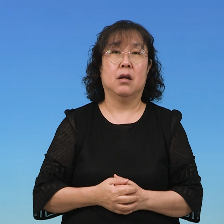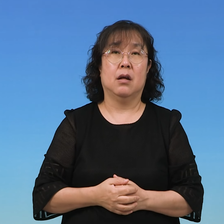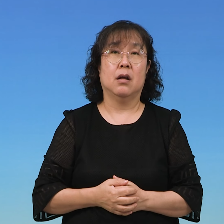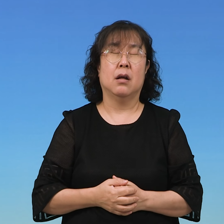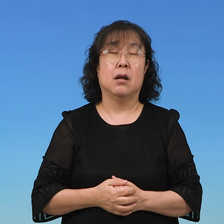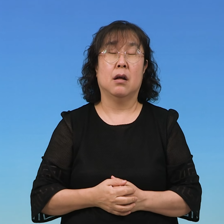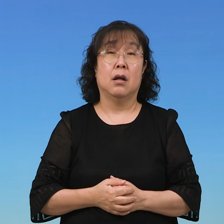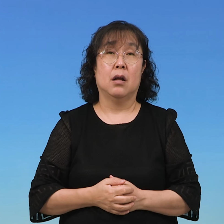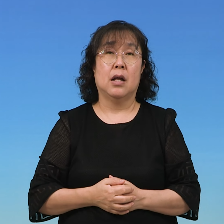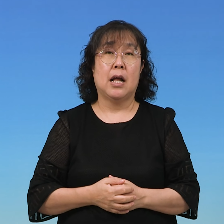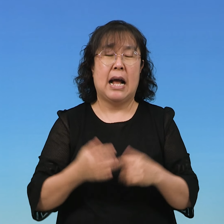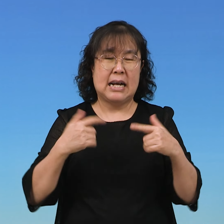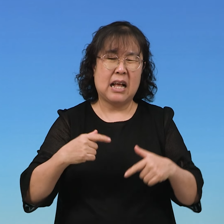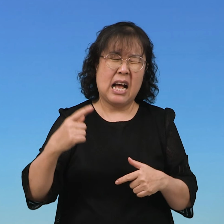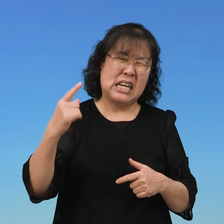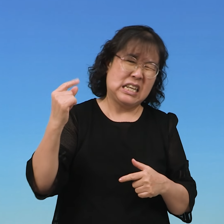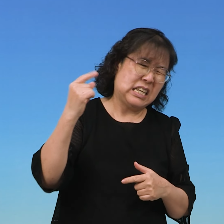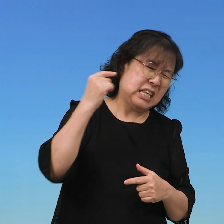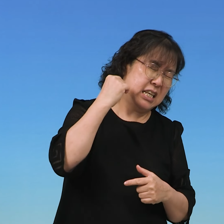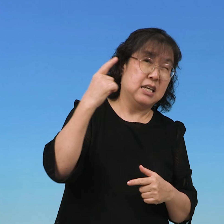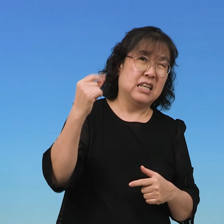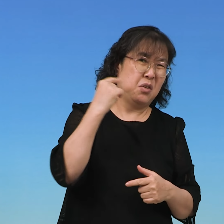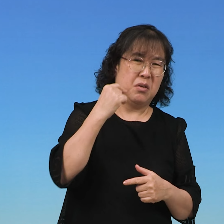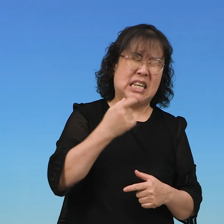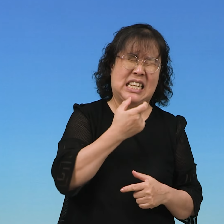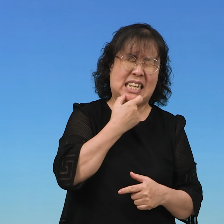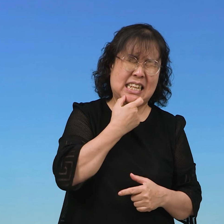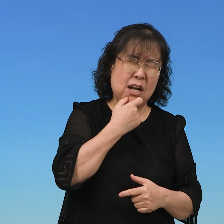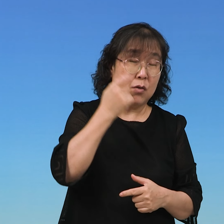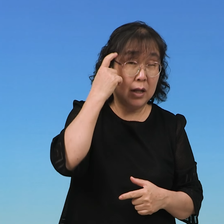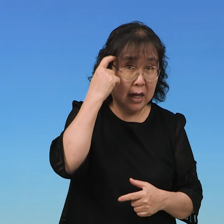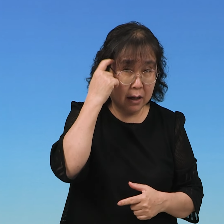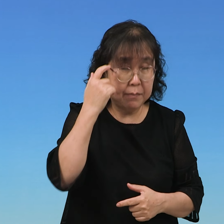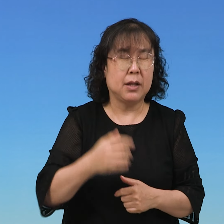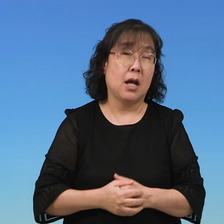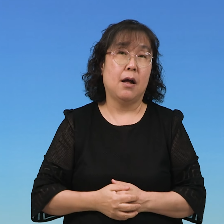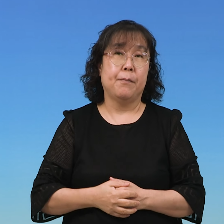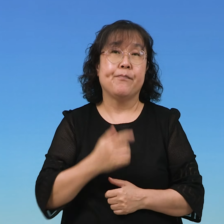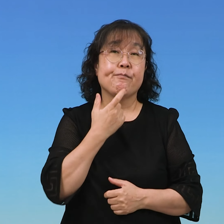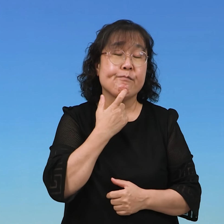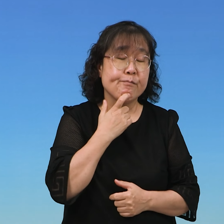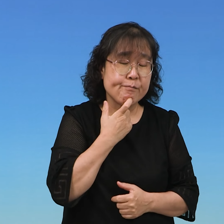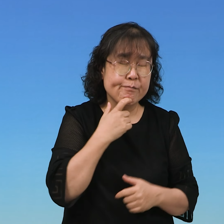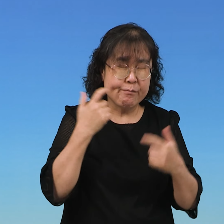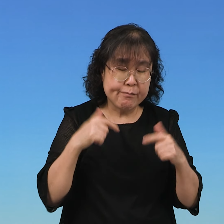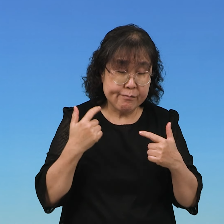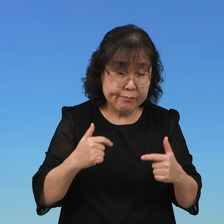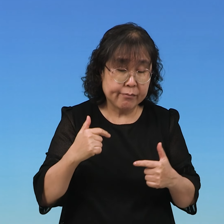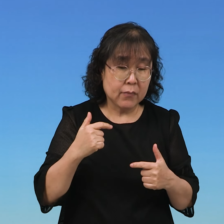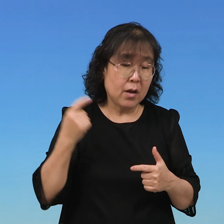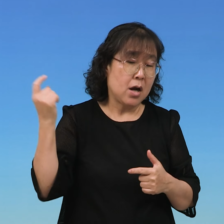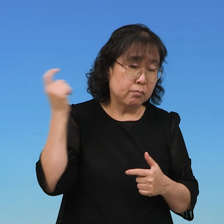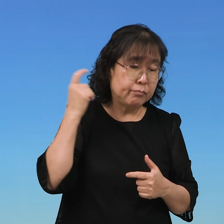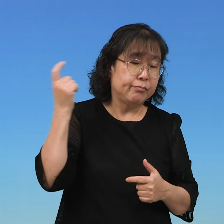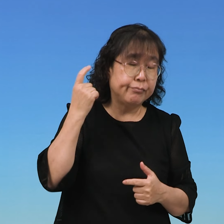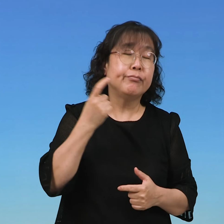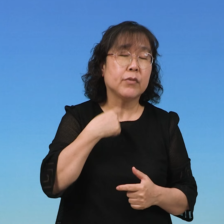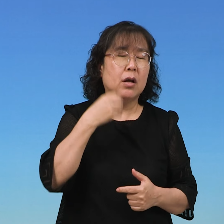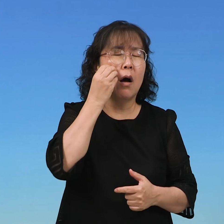들어요. 맨날 저 소리 한다 그래요. 야곱이 그거 아닙니까? 늘 듣던 이야기예요. 익숙한